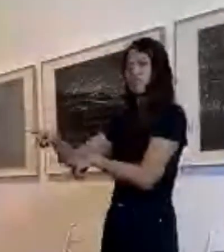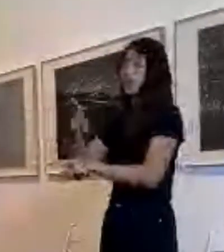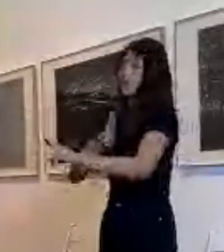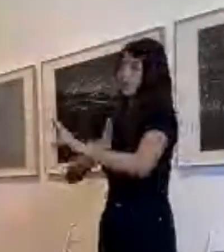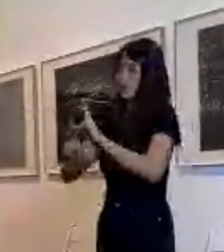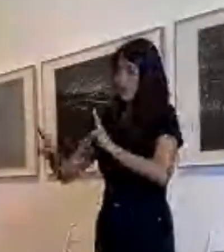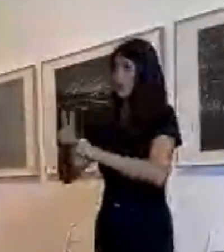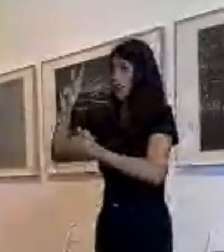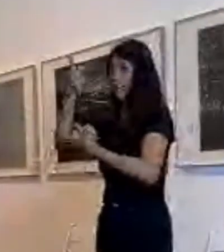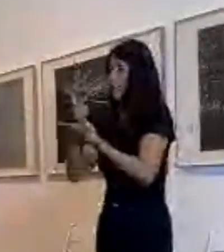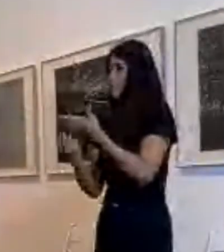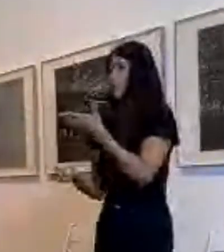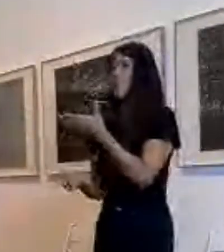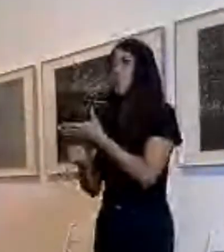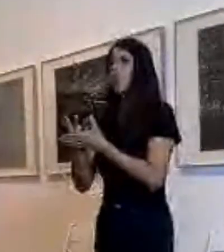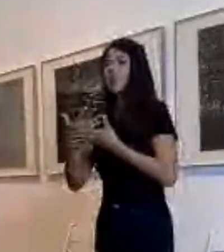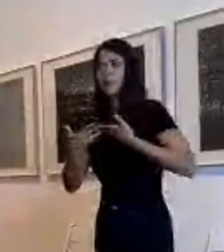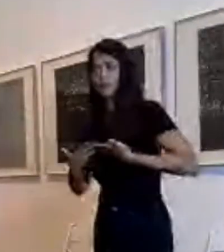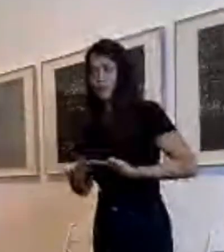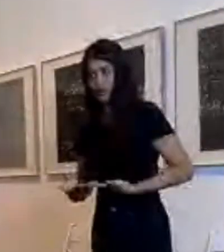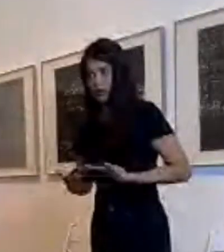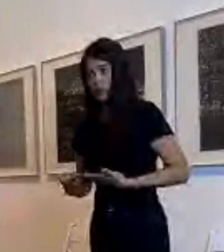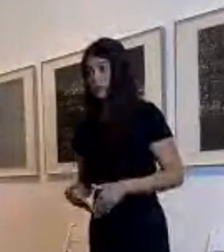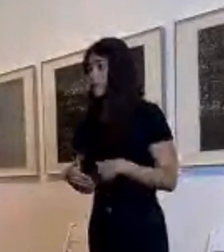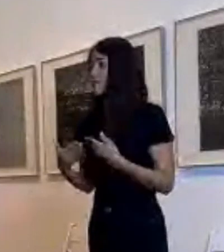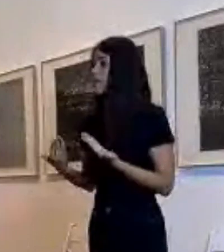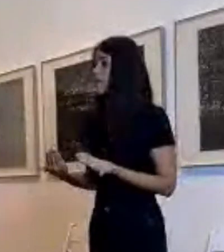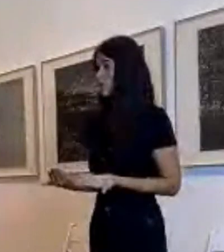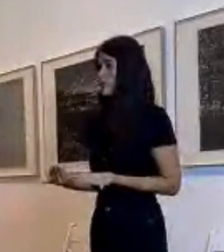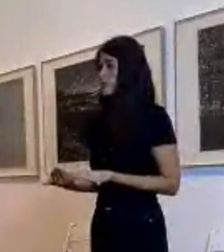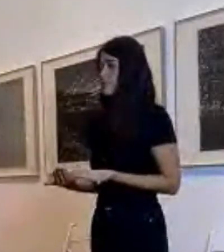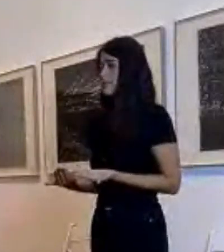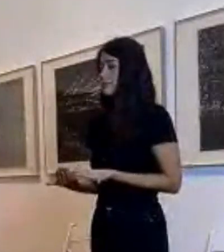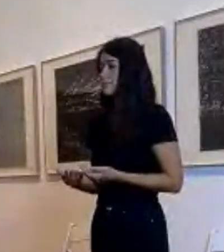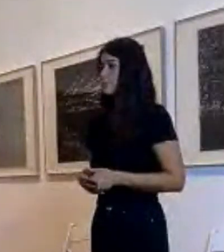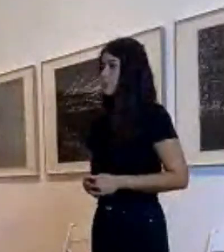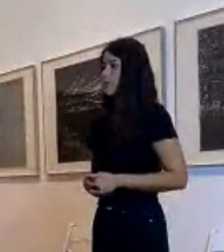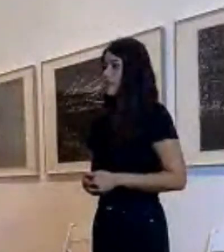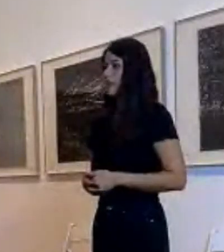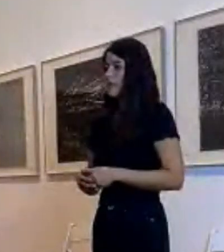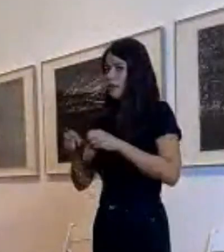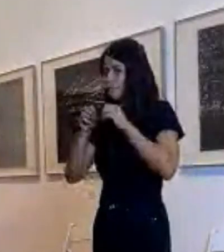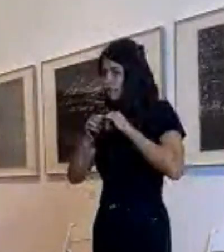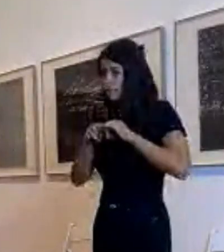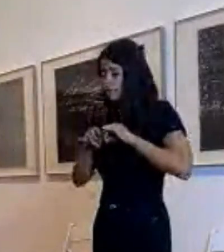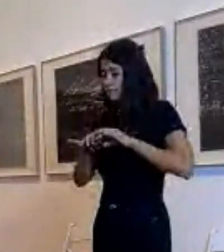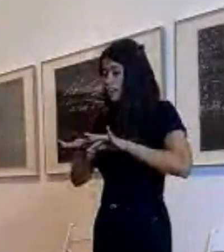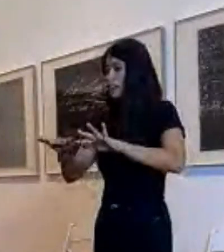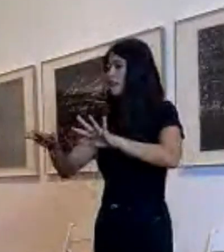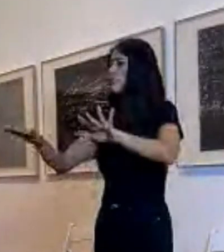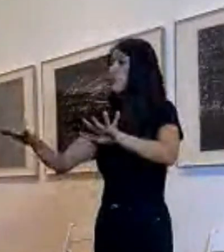en relación al arte contemporáneo. Entonces, se presta para difundir, ¿verdad?,